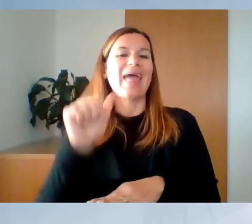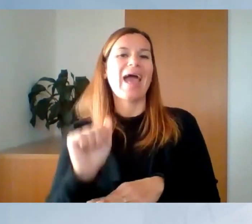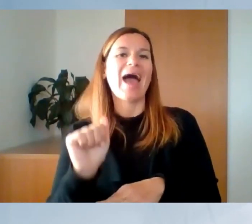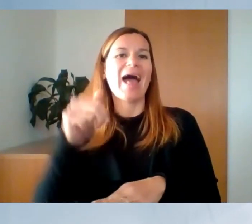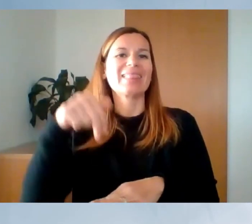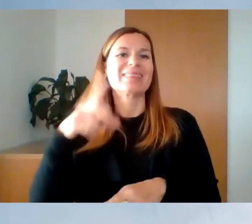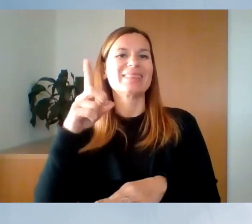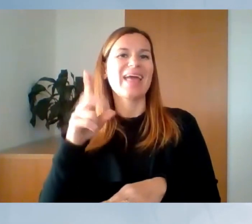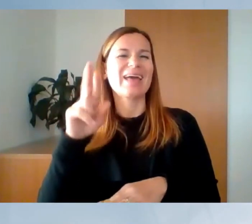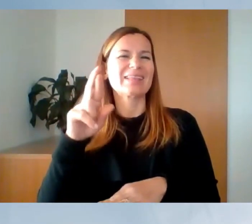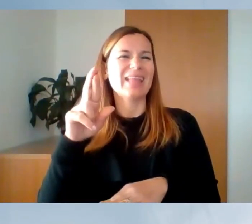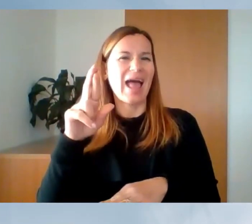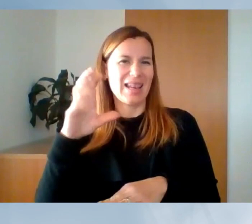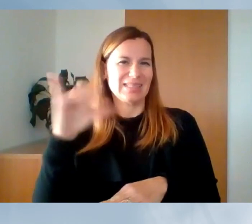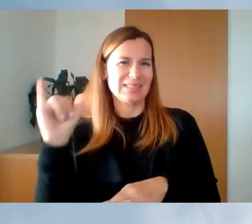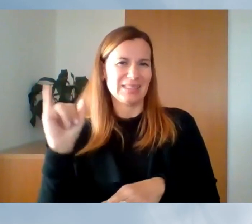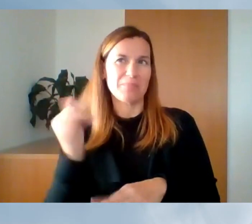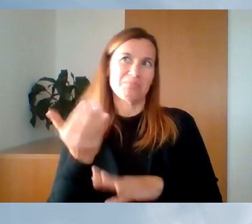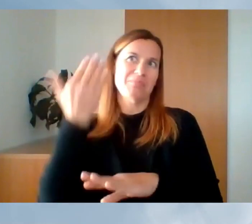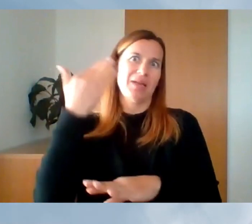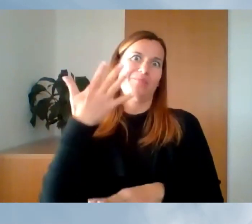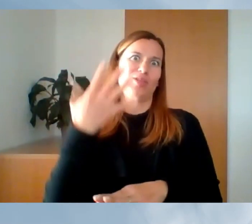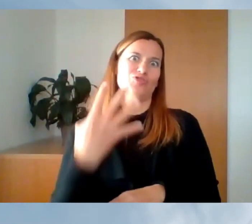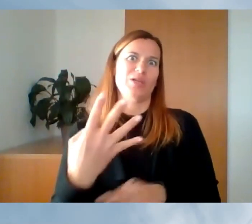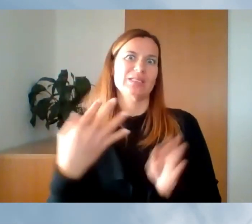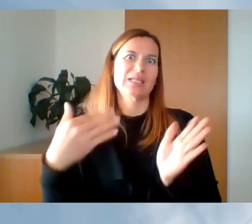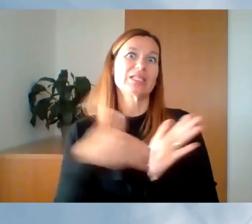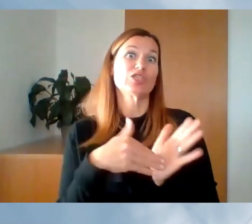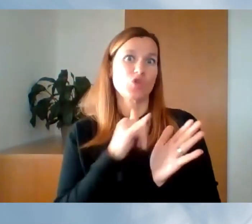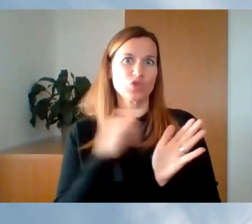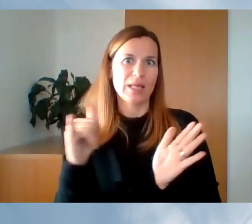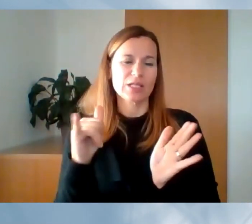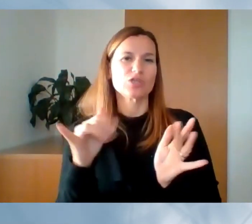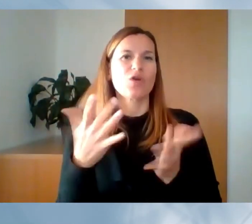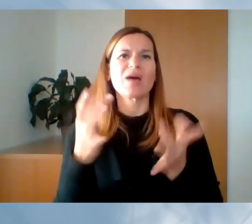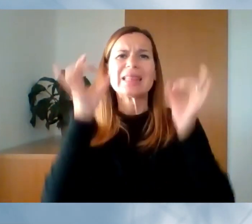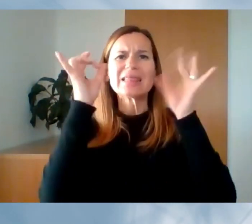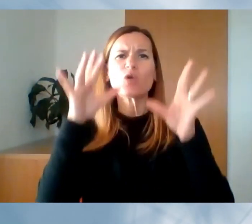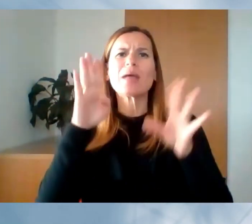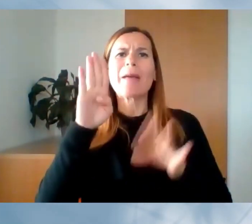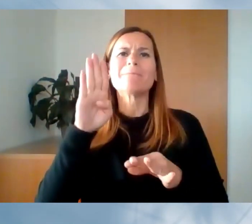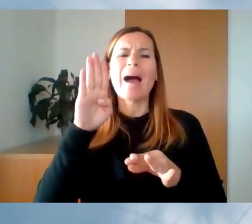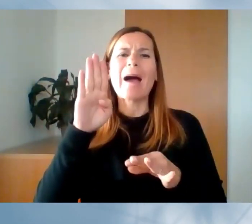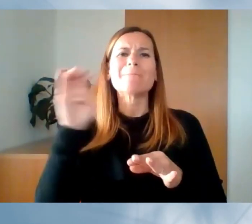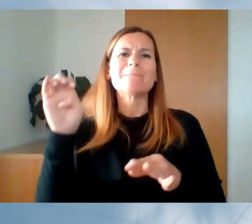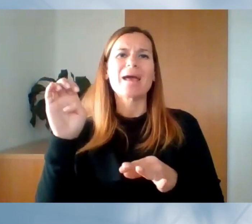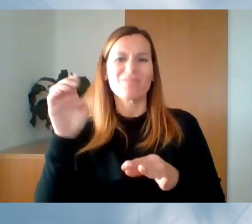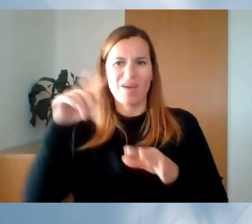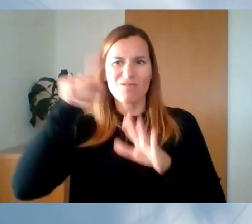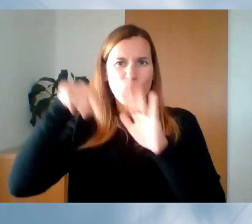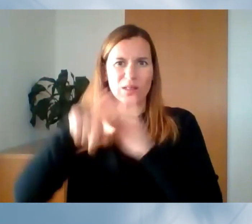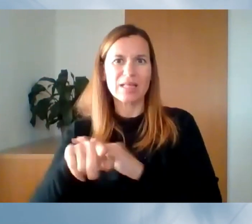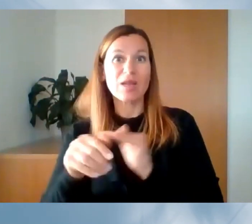neandertalci. Pred 45.000 leti, recimo, so v divjih babah, v tiste